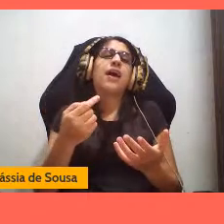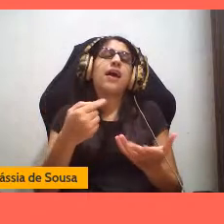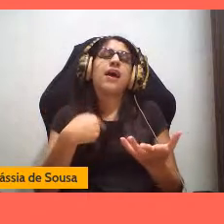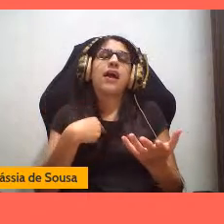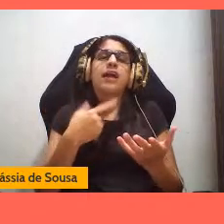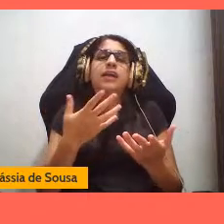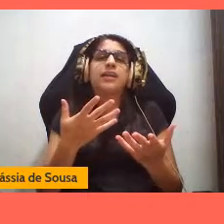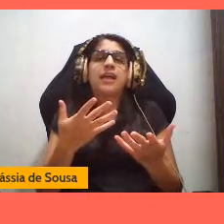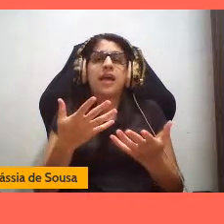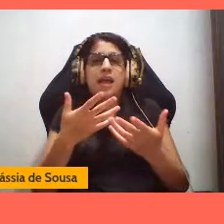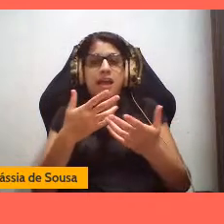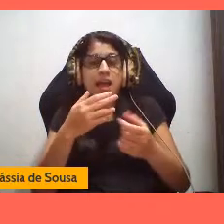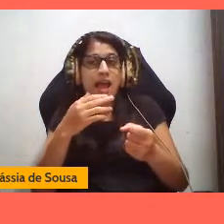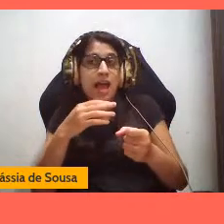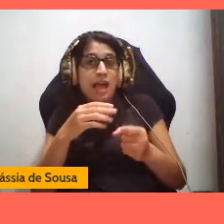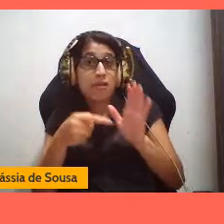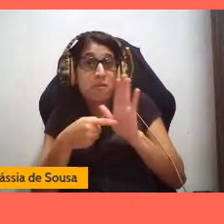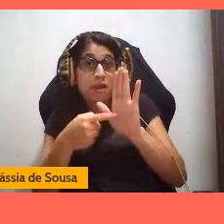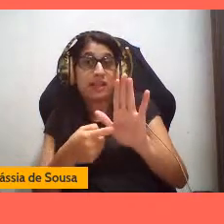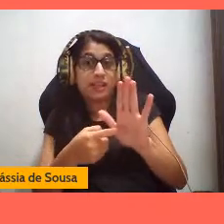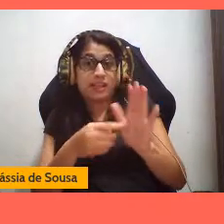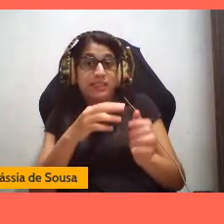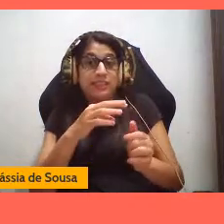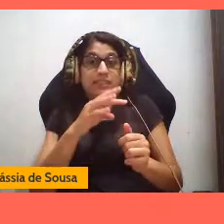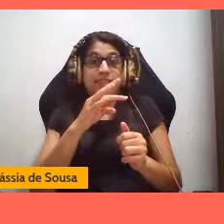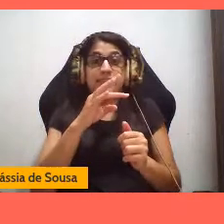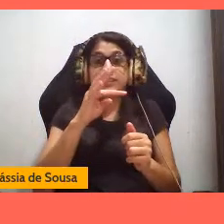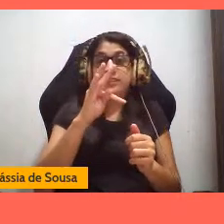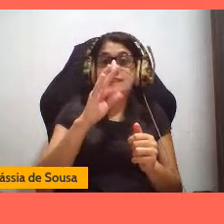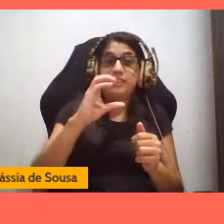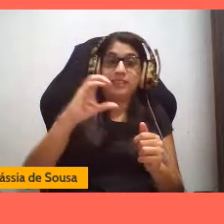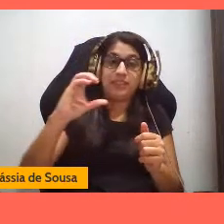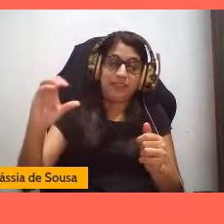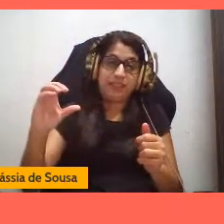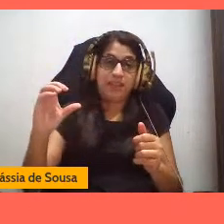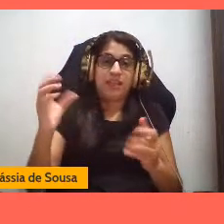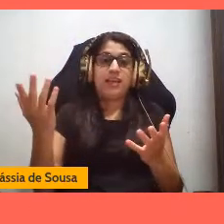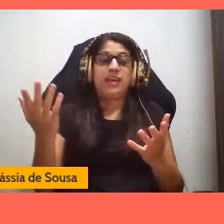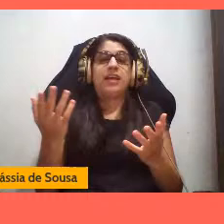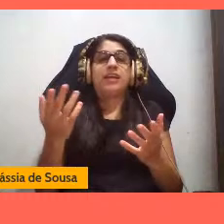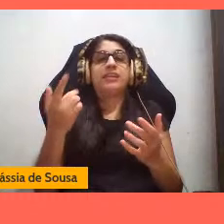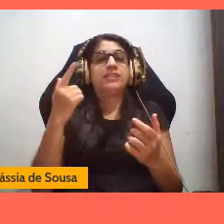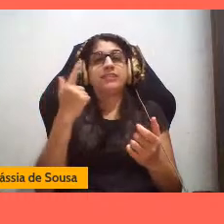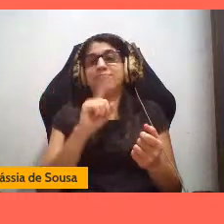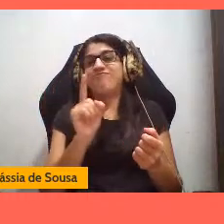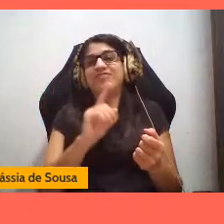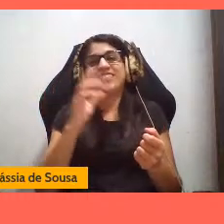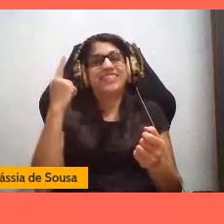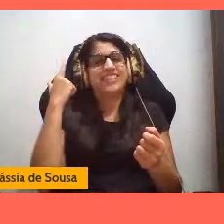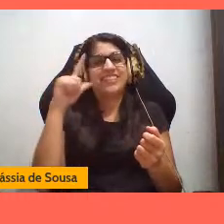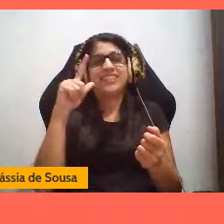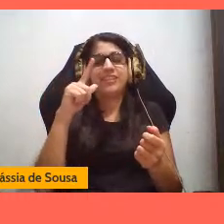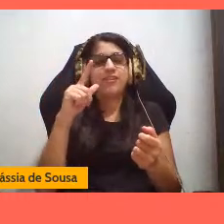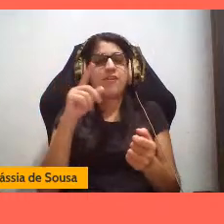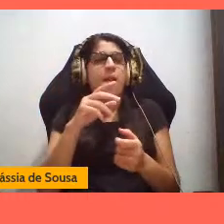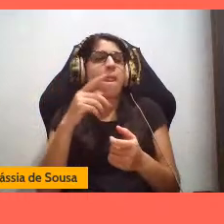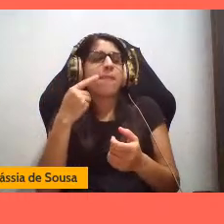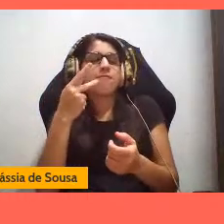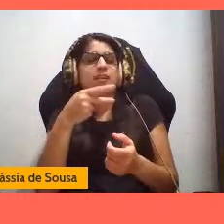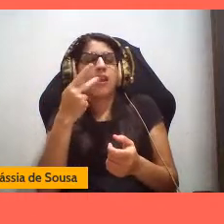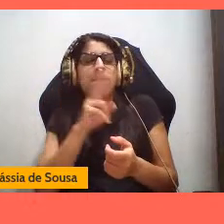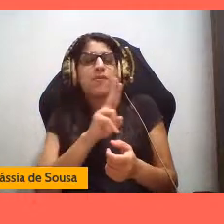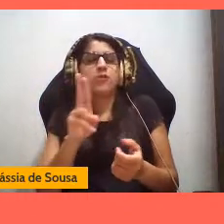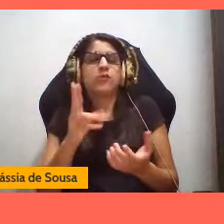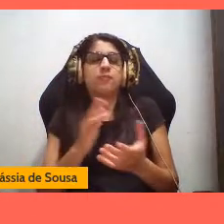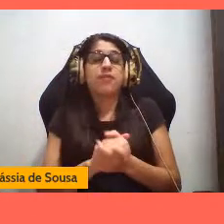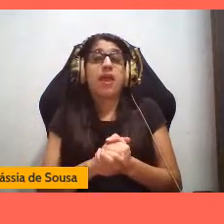doutorado, ninguém na banca conseguiu falar meu nome, então melhor Dadá mesmo. É, dizer da alegria de